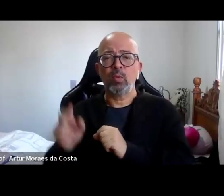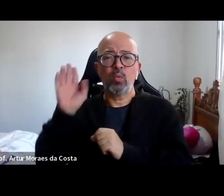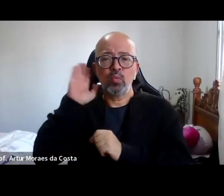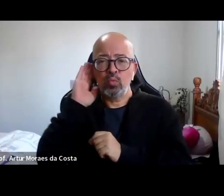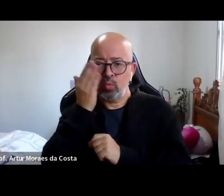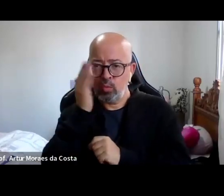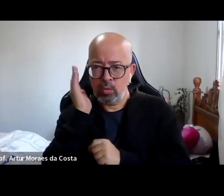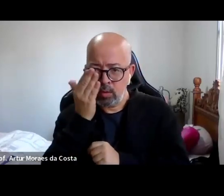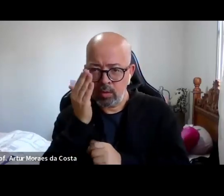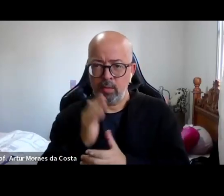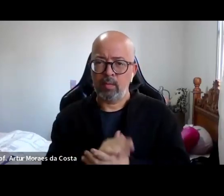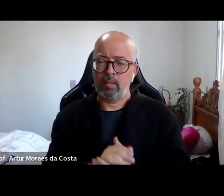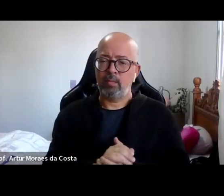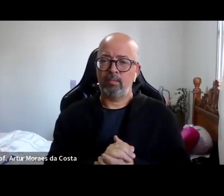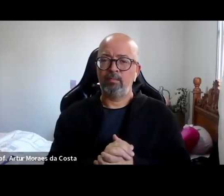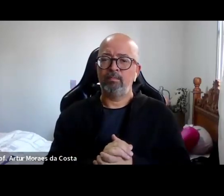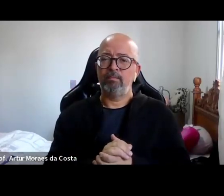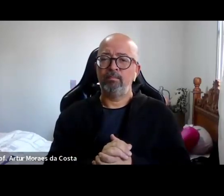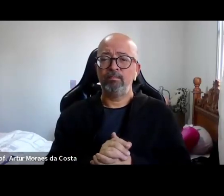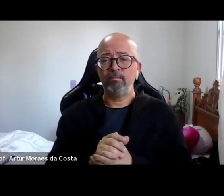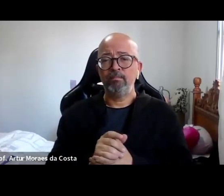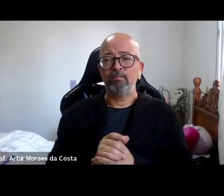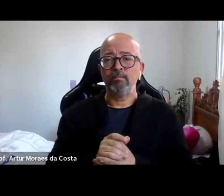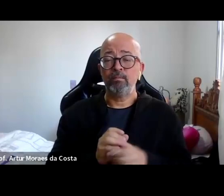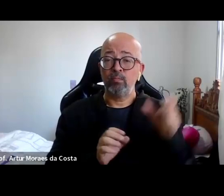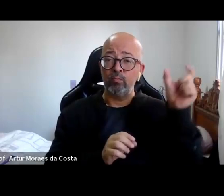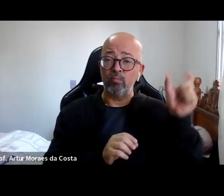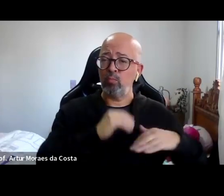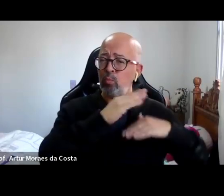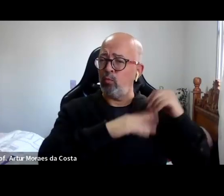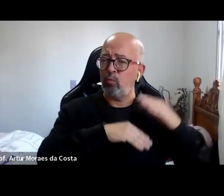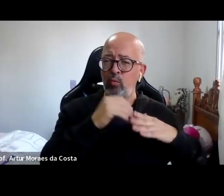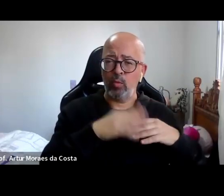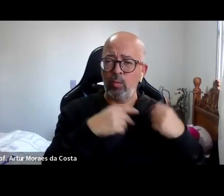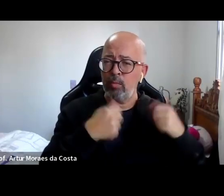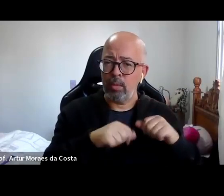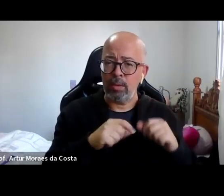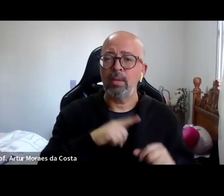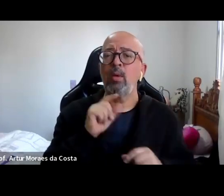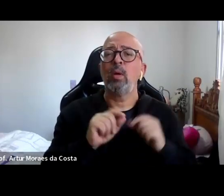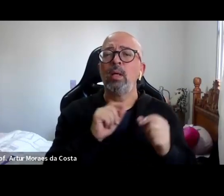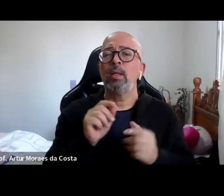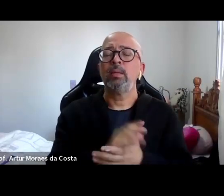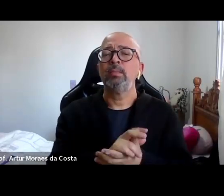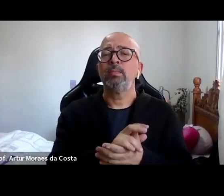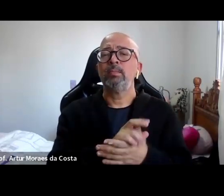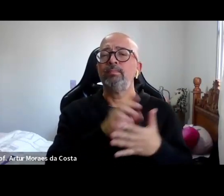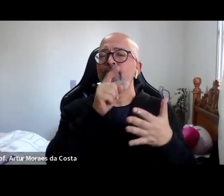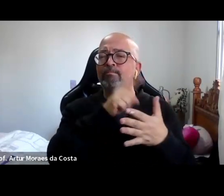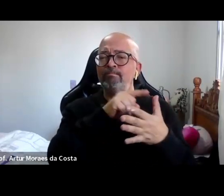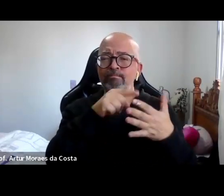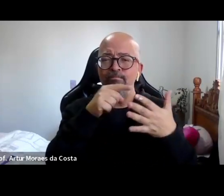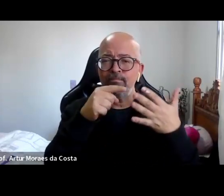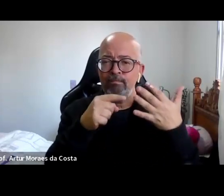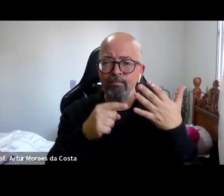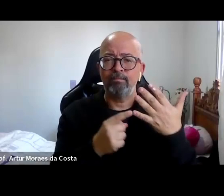que esa persona a quien le describimos realmente no ve y no Oye como Yo oigo y como yo